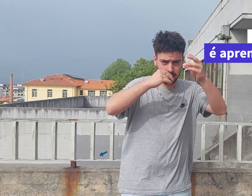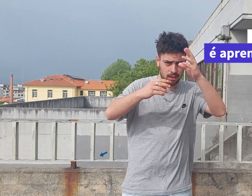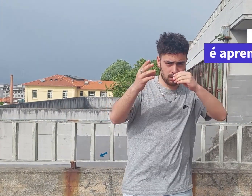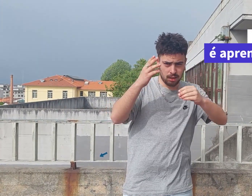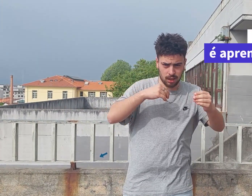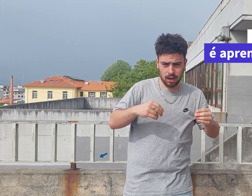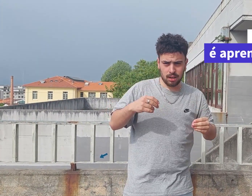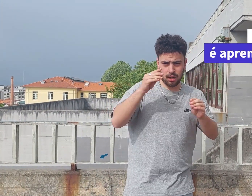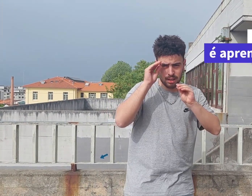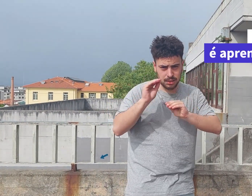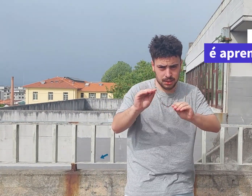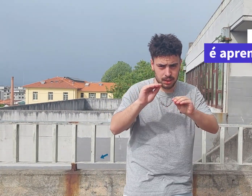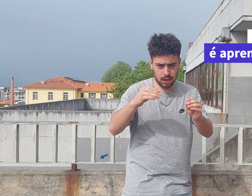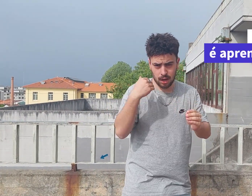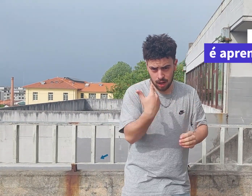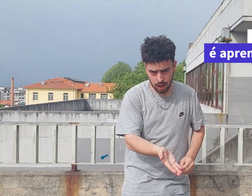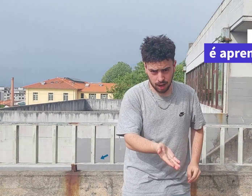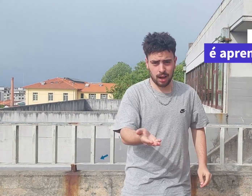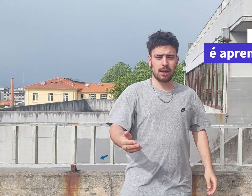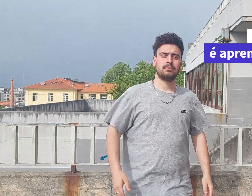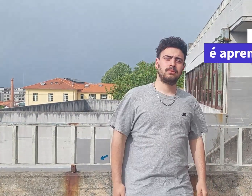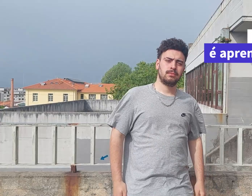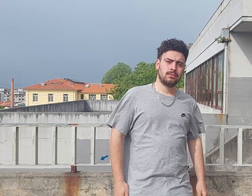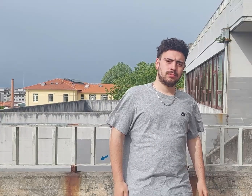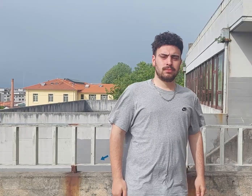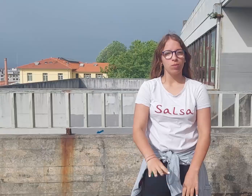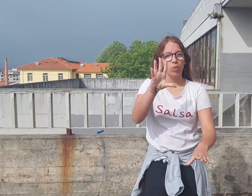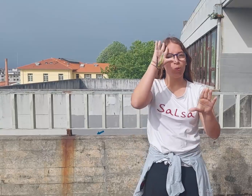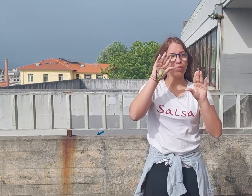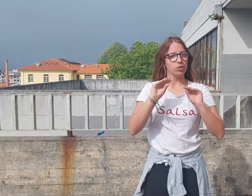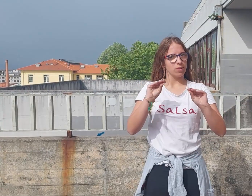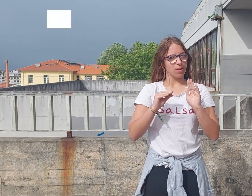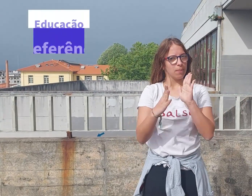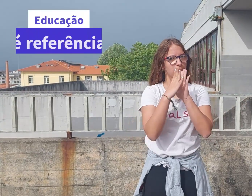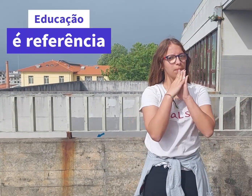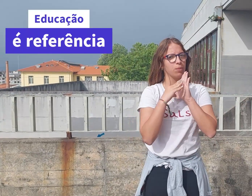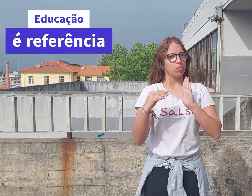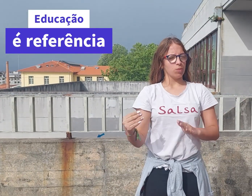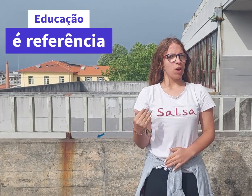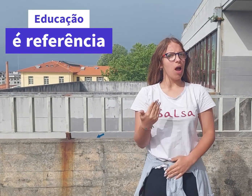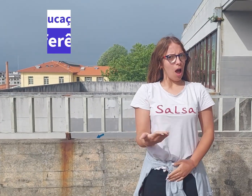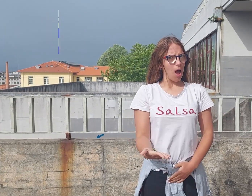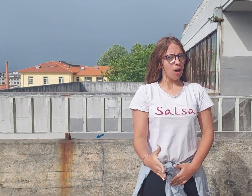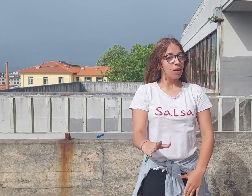educação é aprender e ensinar educação é referência